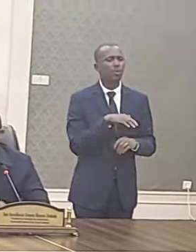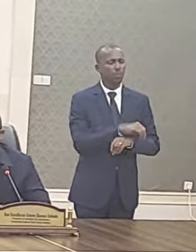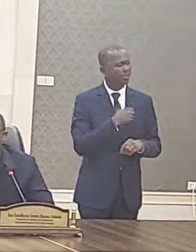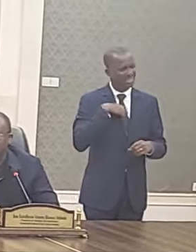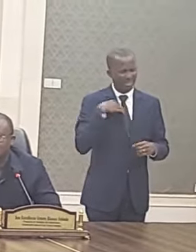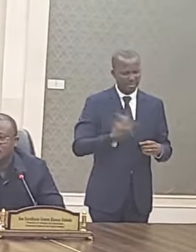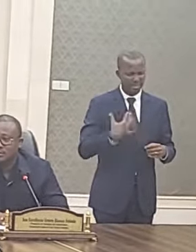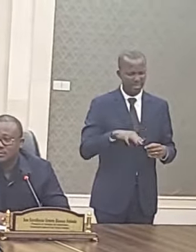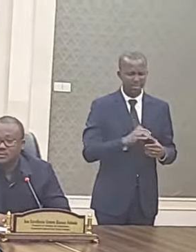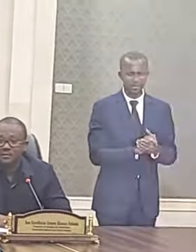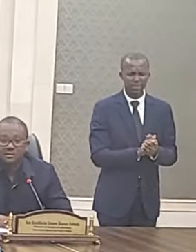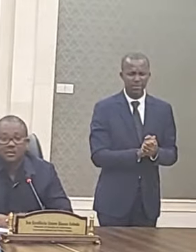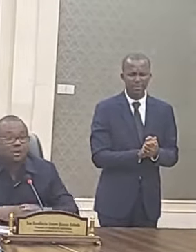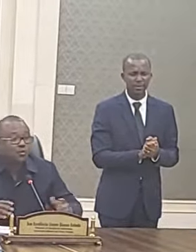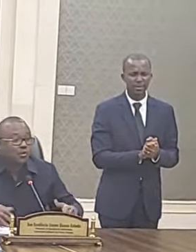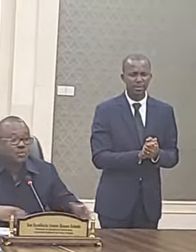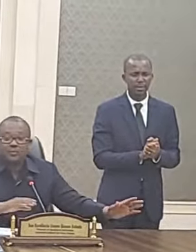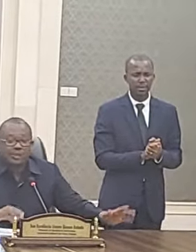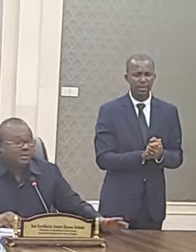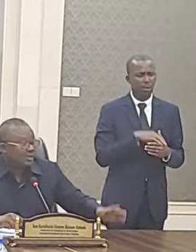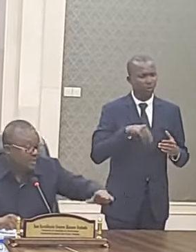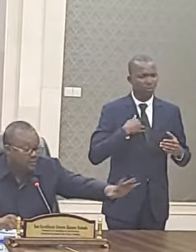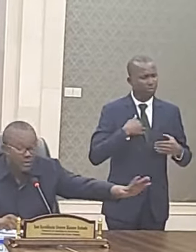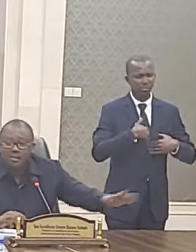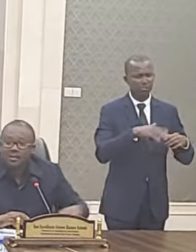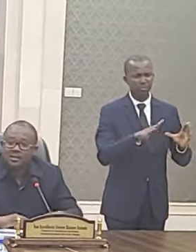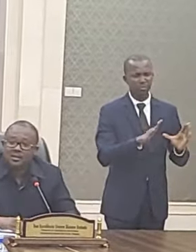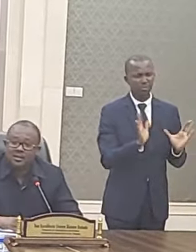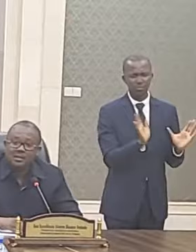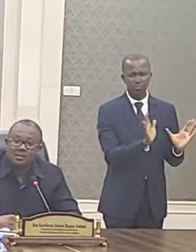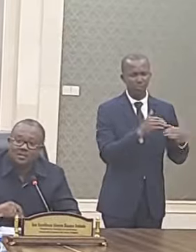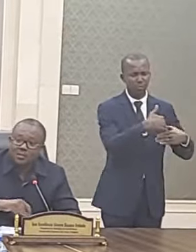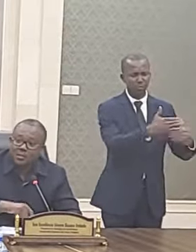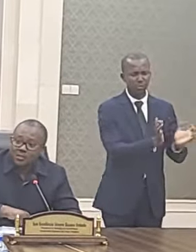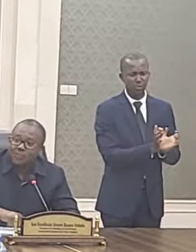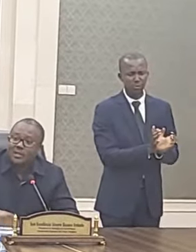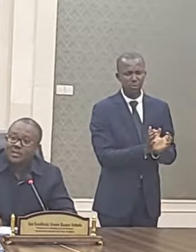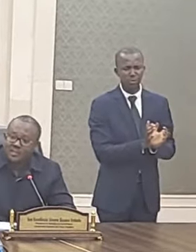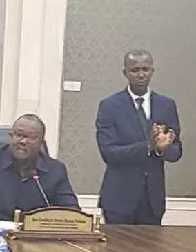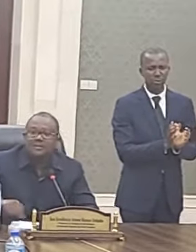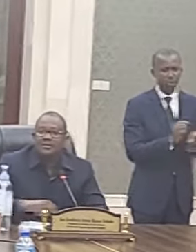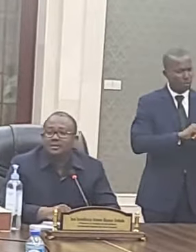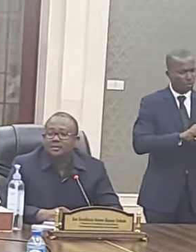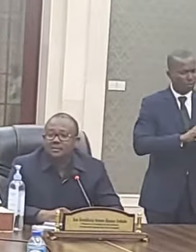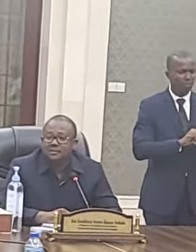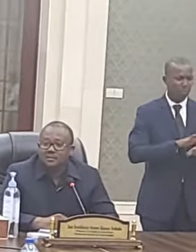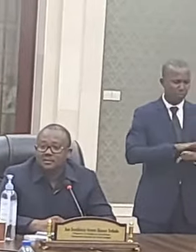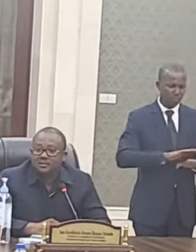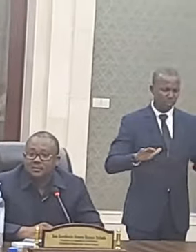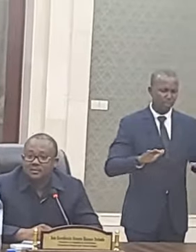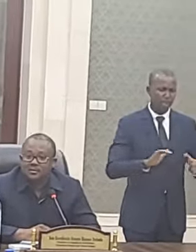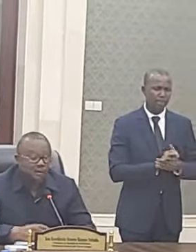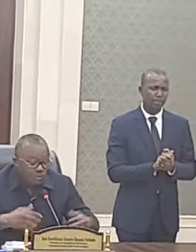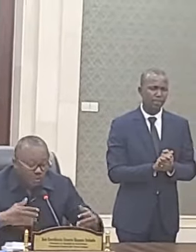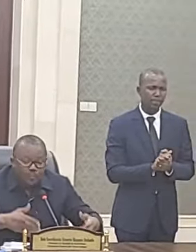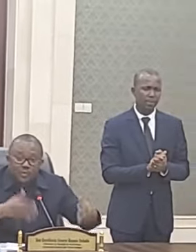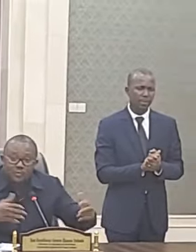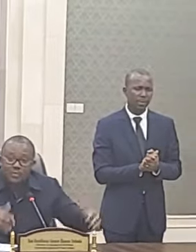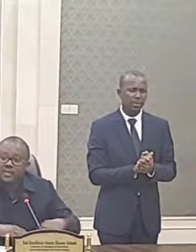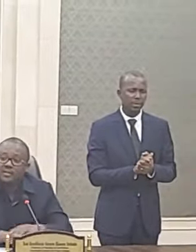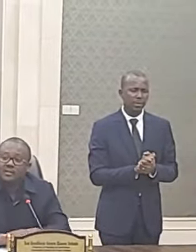sacrifices. Un jour, moi, je vais partir, et aussi, mais c'est l'autre qui va rester. Et